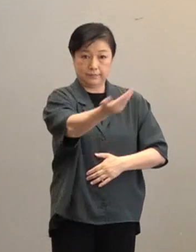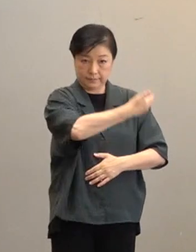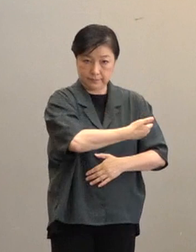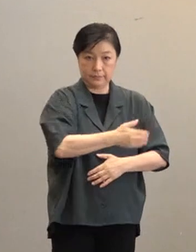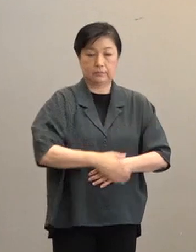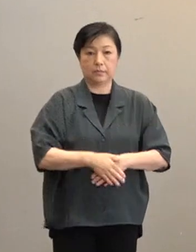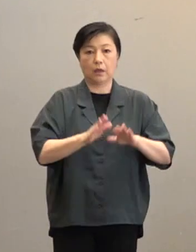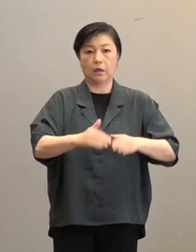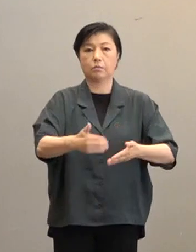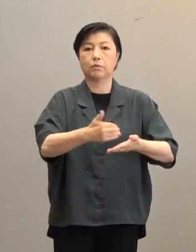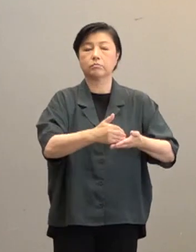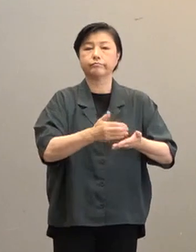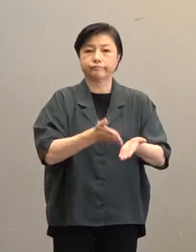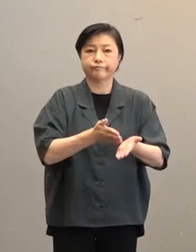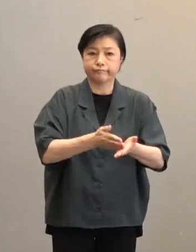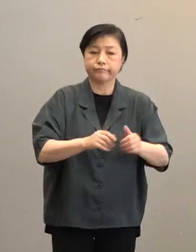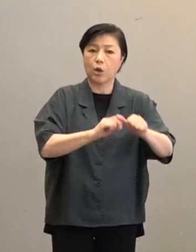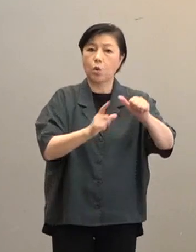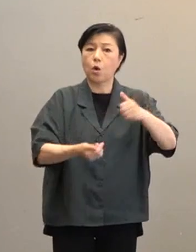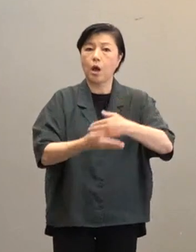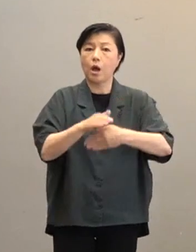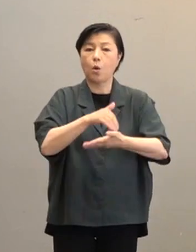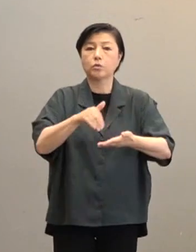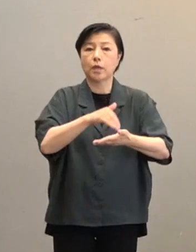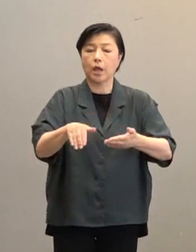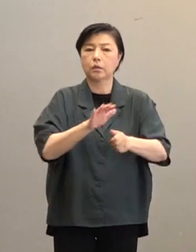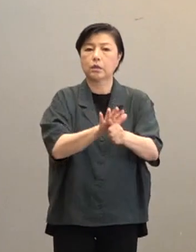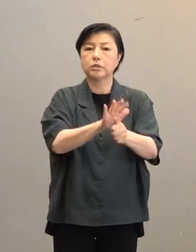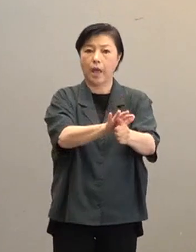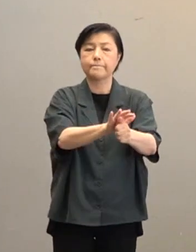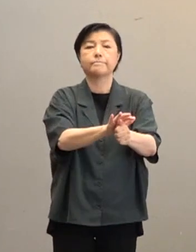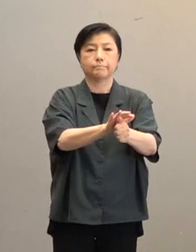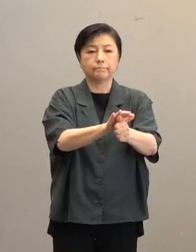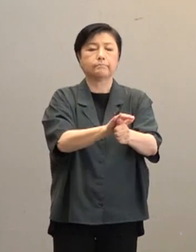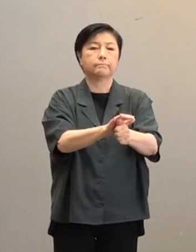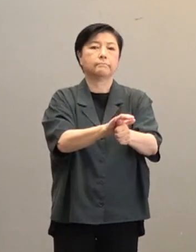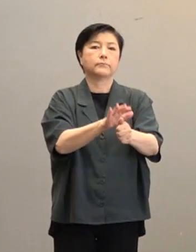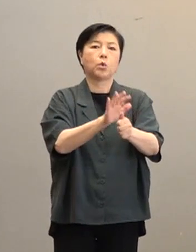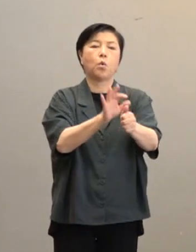お話しあった通り、5月補正でその支援補助金ですね、 はい、